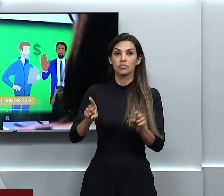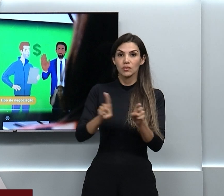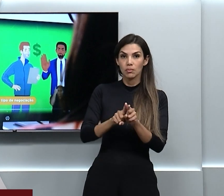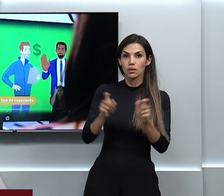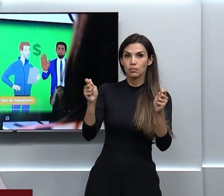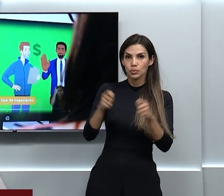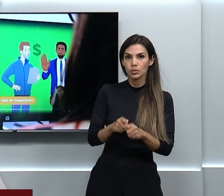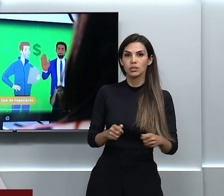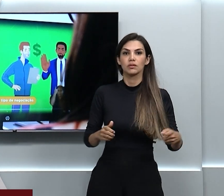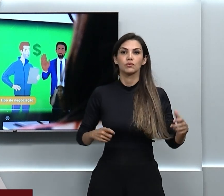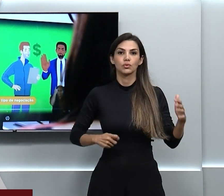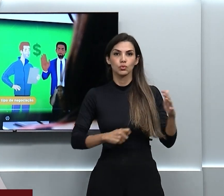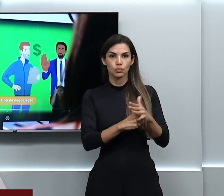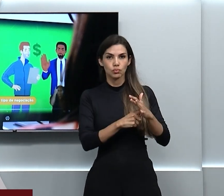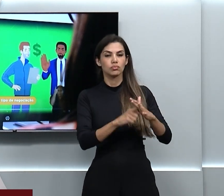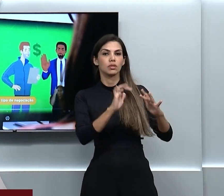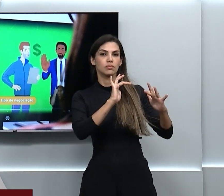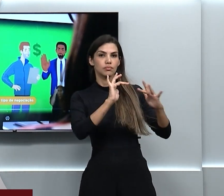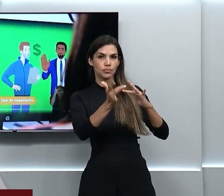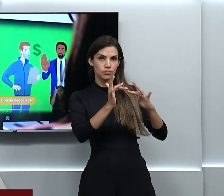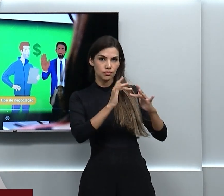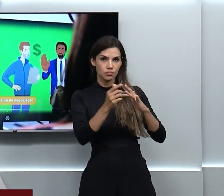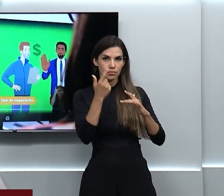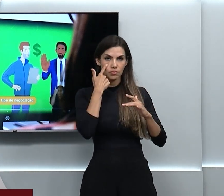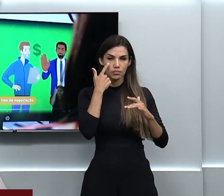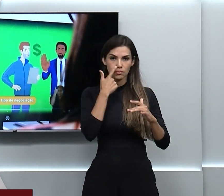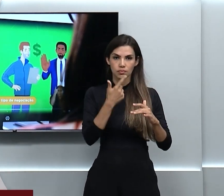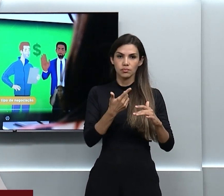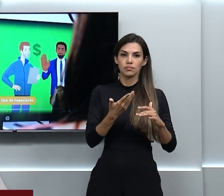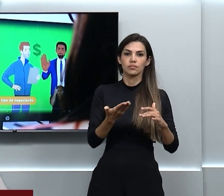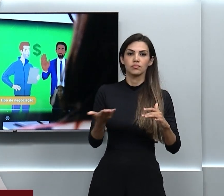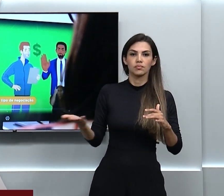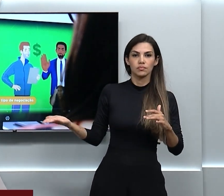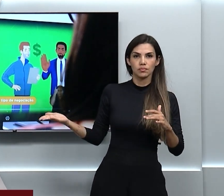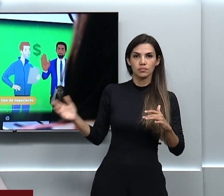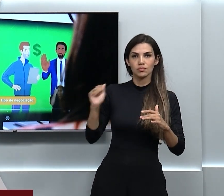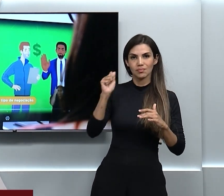de denunciar são as redes sociais. Vou pedir para colocar aqui na nossa tela,